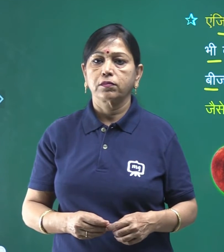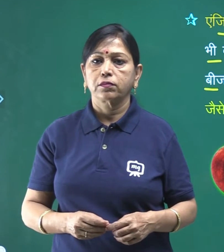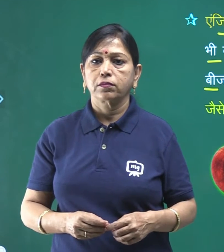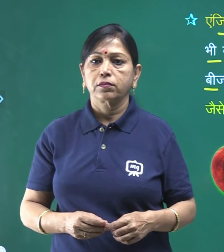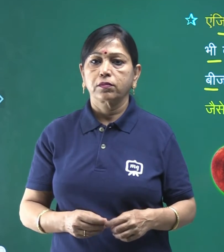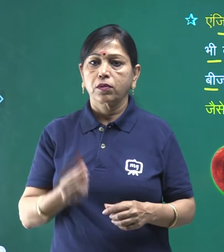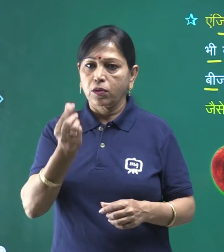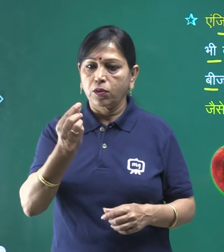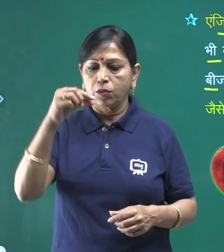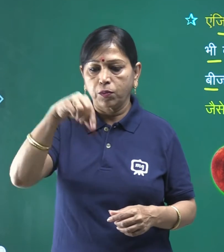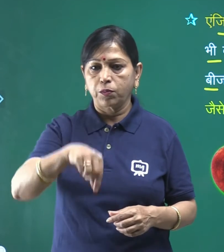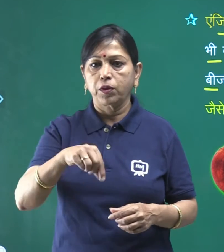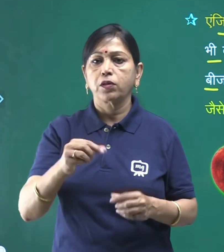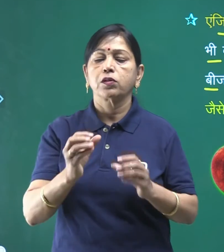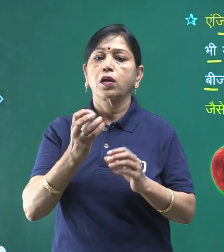बीज फलों के अंदर